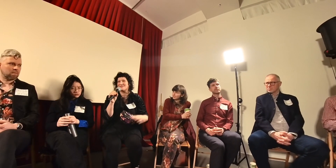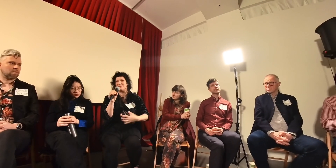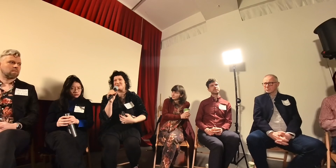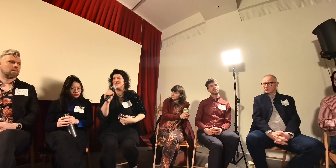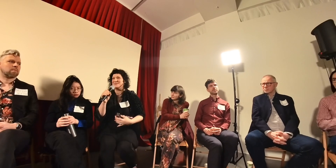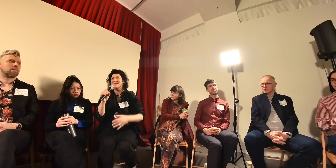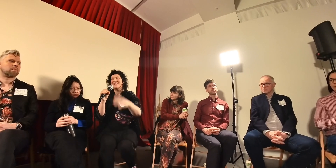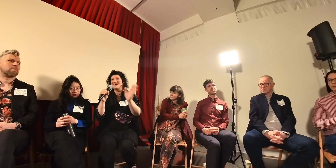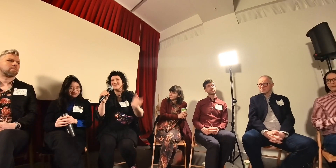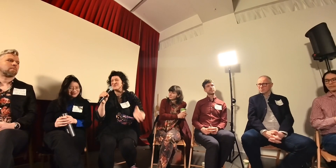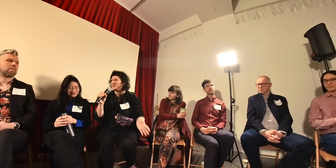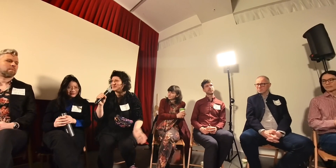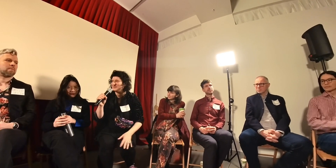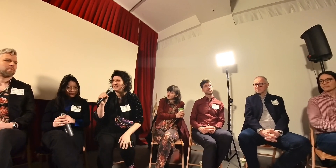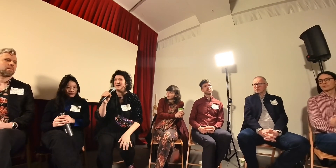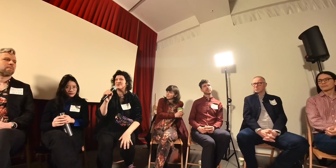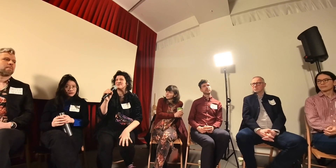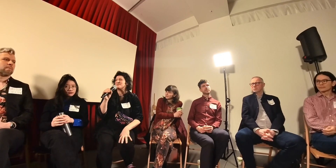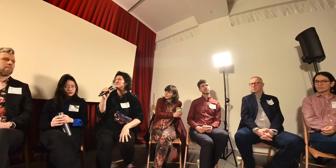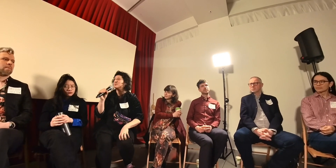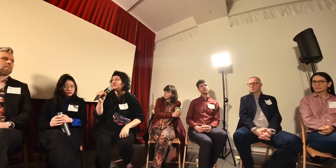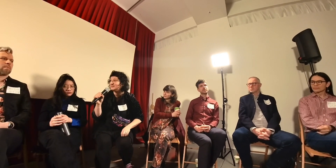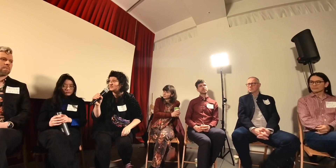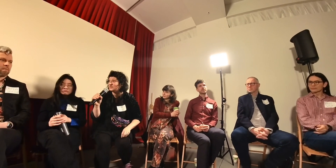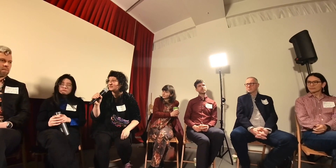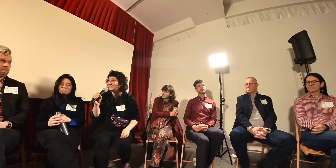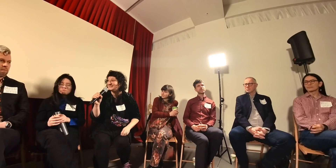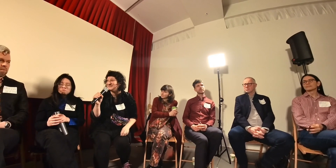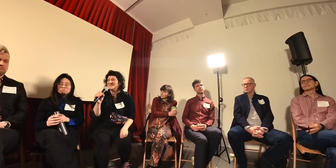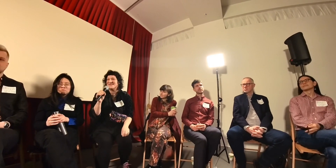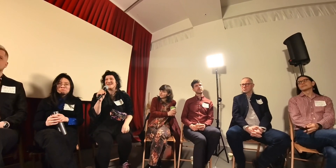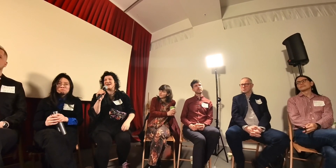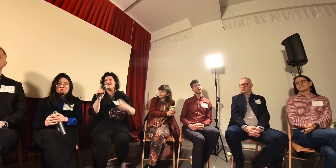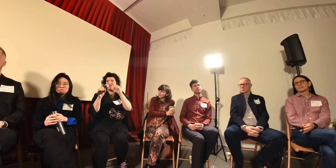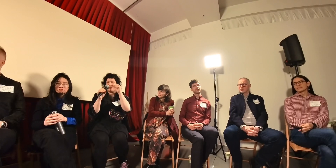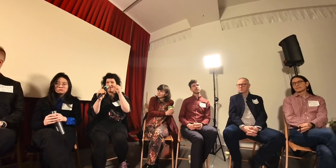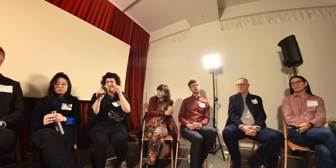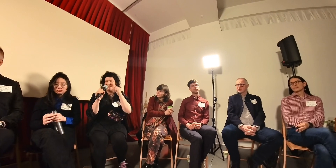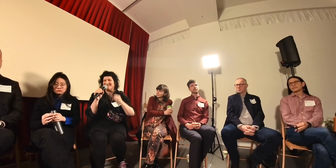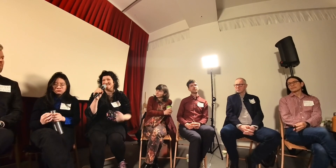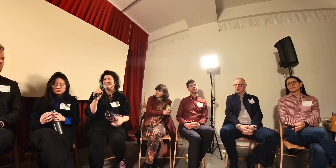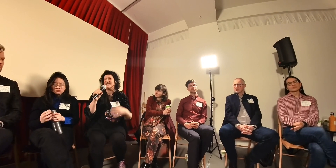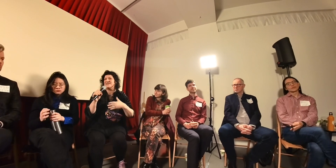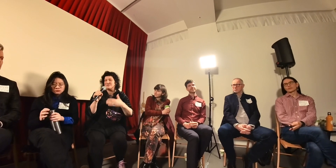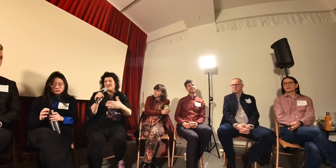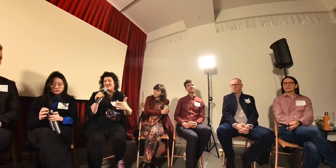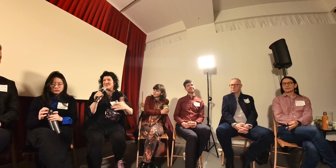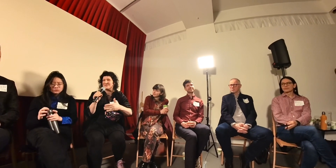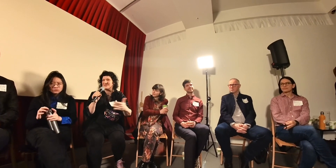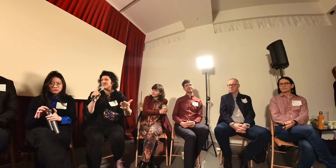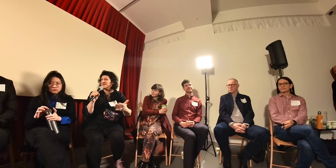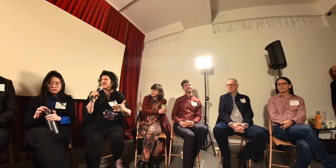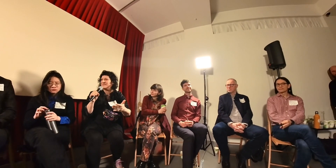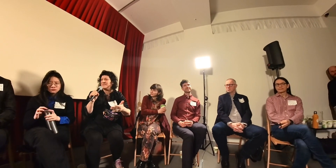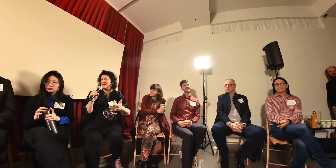jak svíňa s prepáčením. Sú to Romovia a oni ho samozrejme ukradnú. A detičky plakali a tak ďalej. Nič menej,